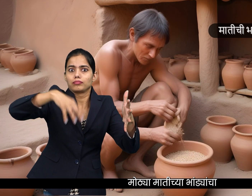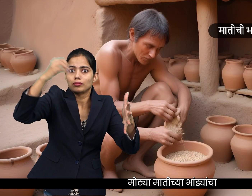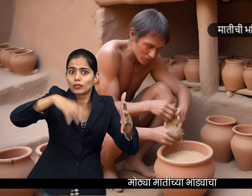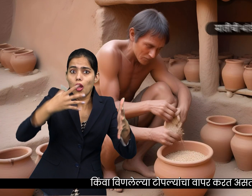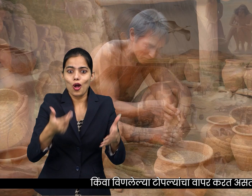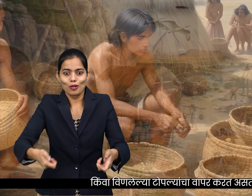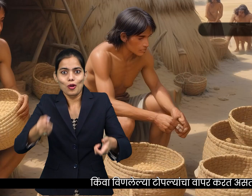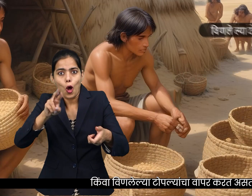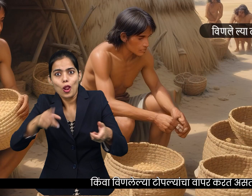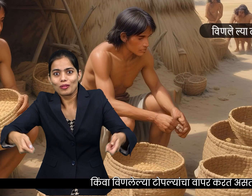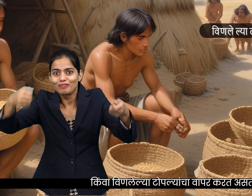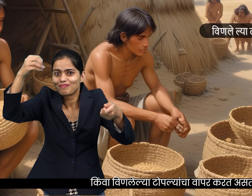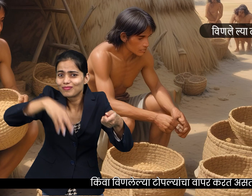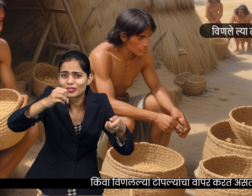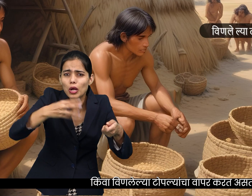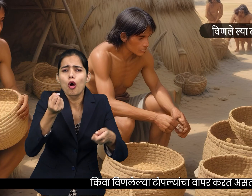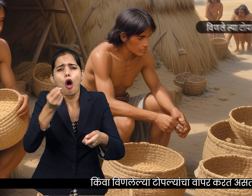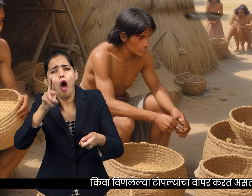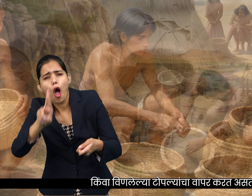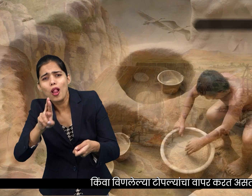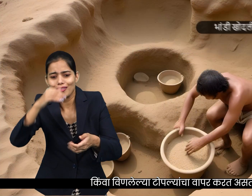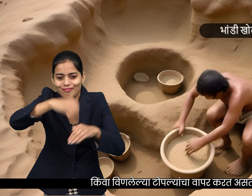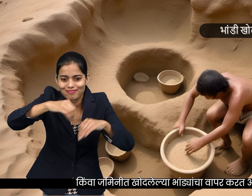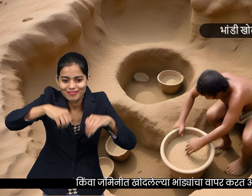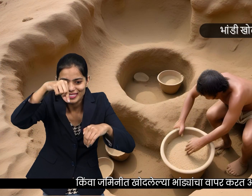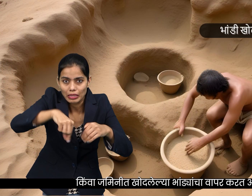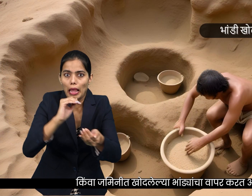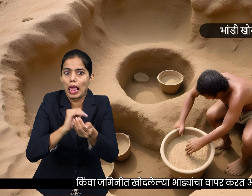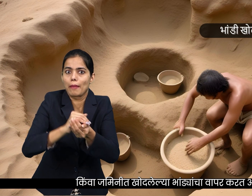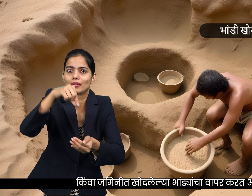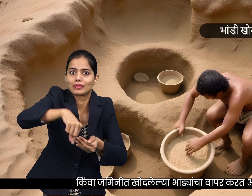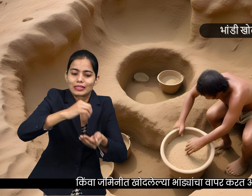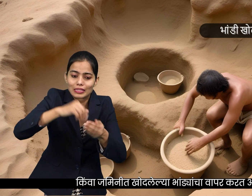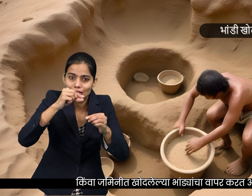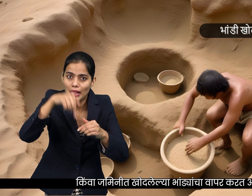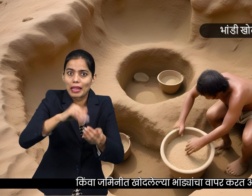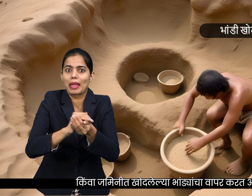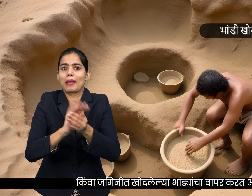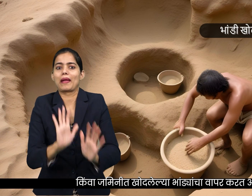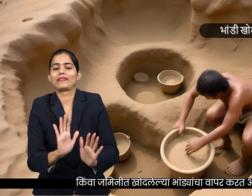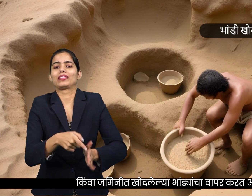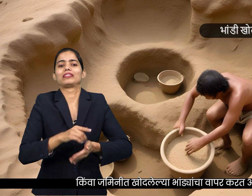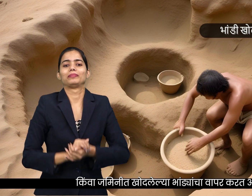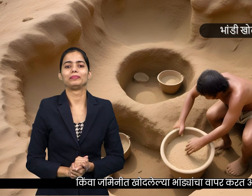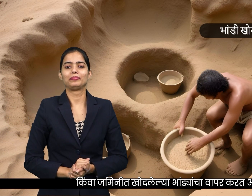भांड्यांचा किंवा विणलेल्या टोपल्यांचा वापर करत असत किंवा जमिनीत खोदलेल्या भांड्यांचा वापर करत